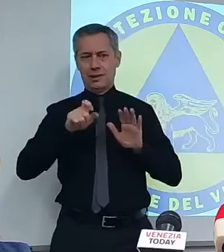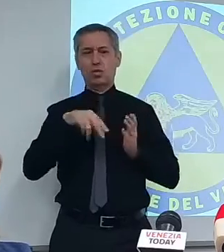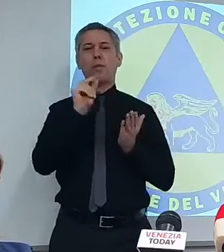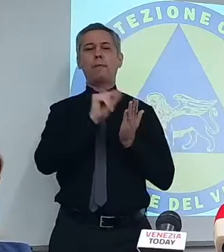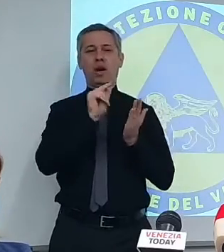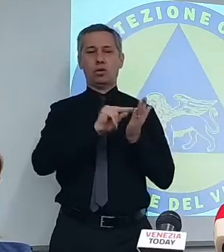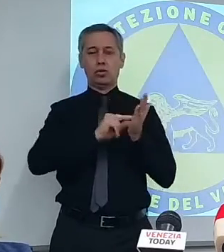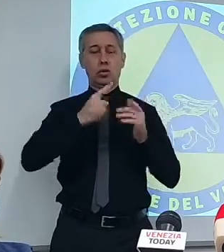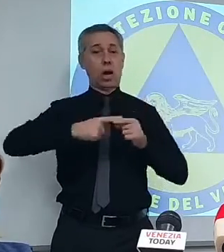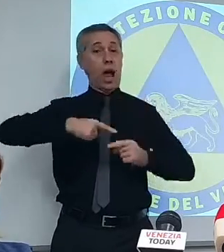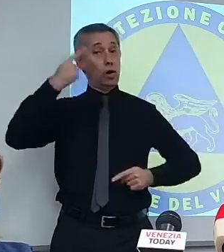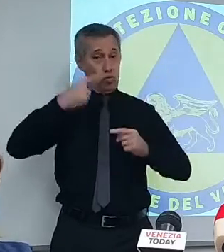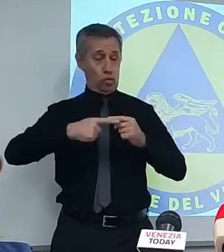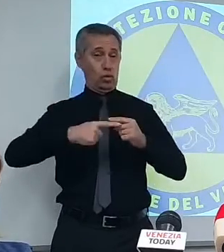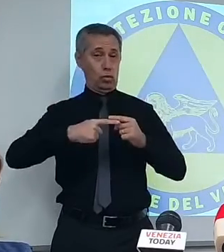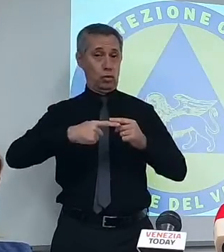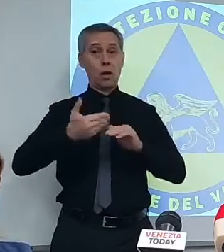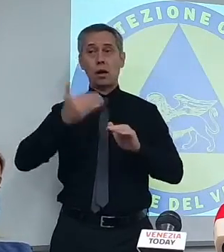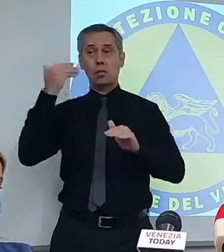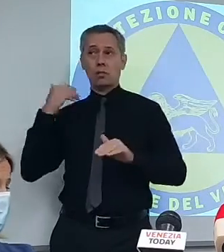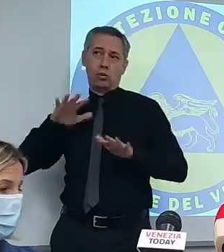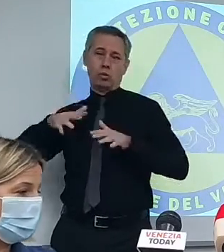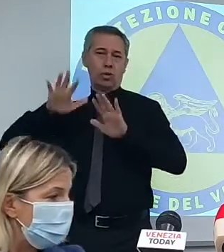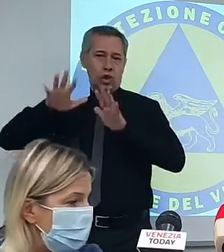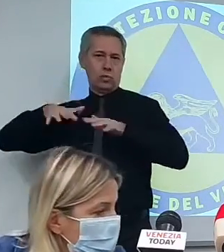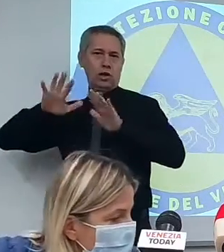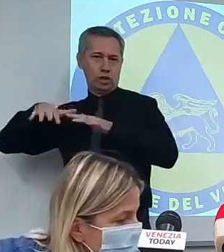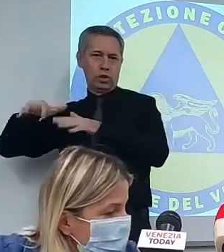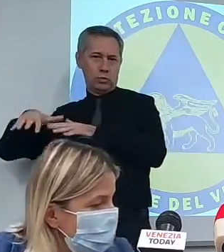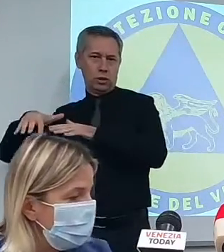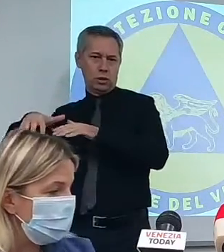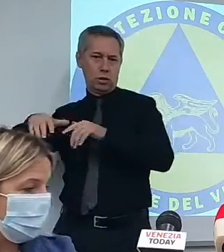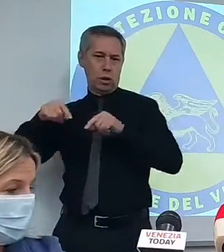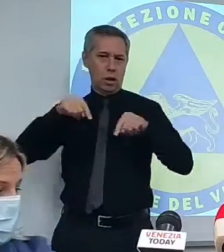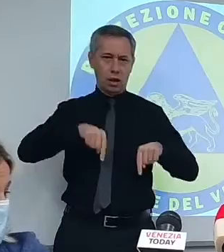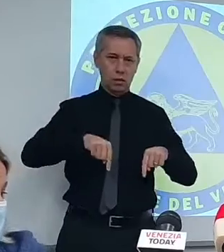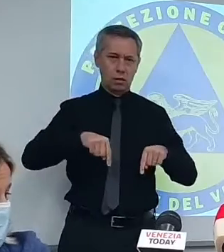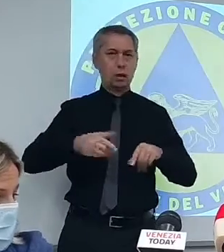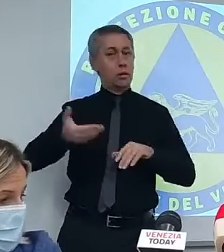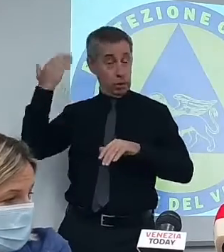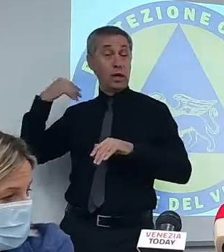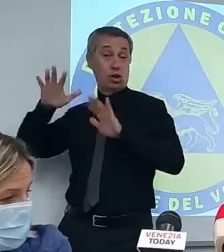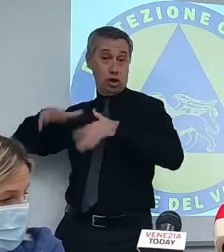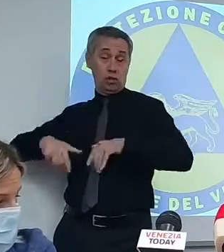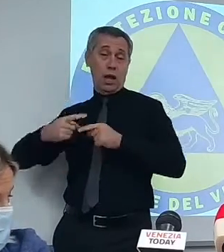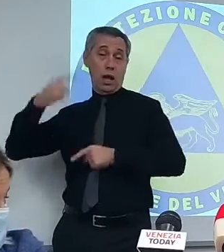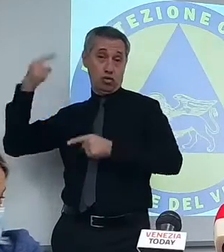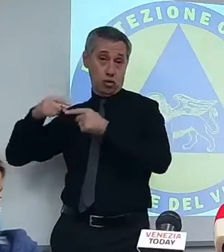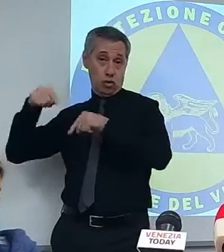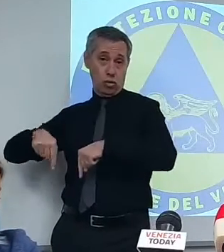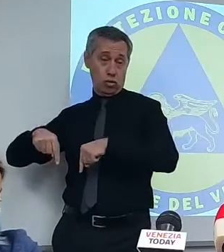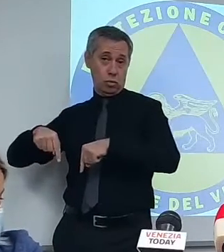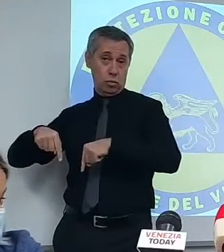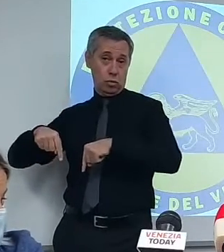483 positivi in veneto nelle ultime 24 ore l'effetto dei vaccini si sta evidenziando è in corso una nuova ondata